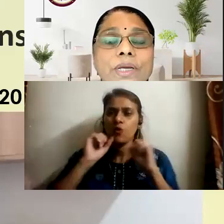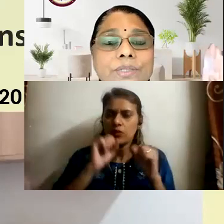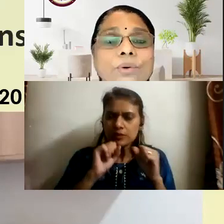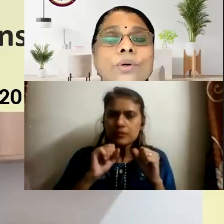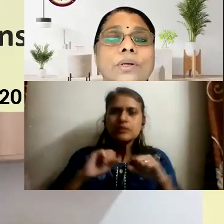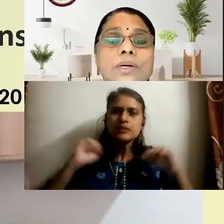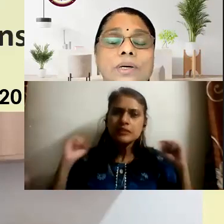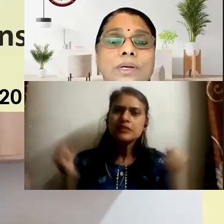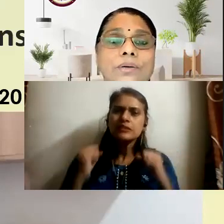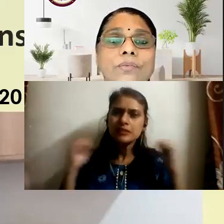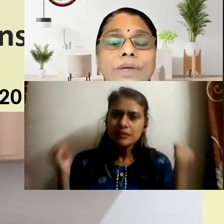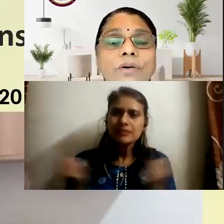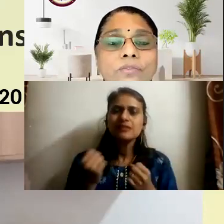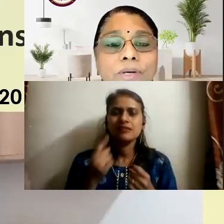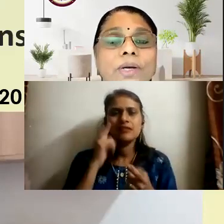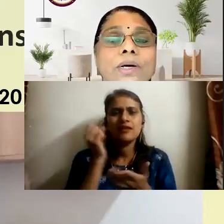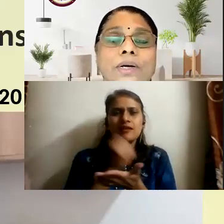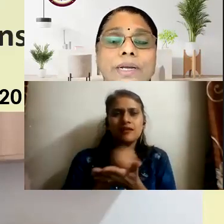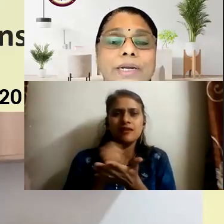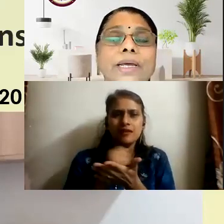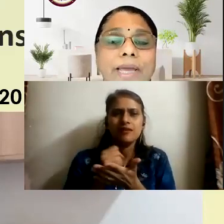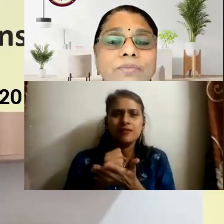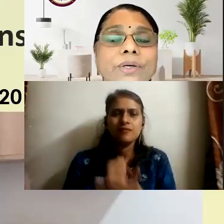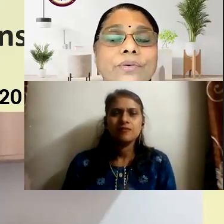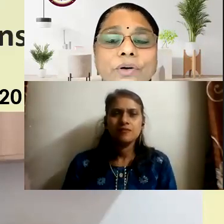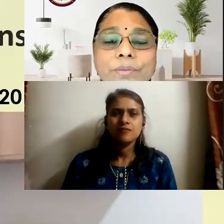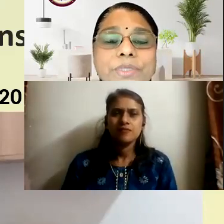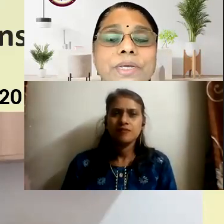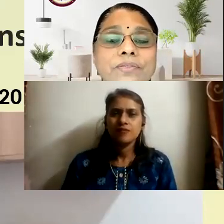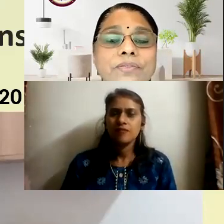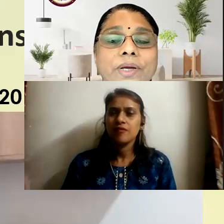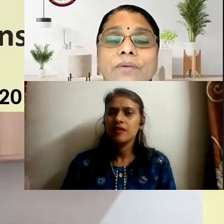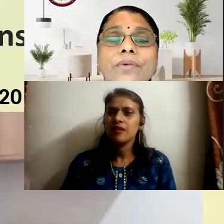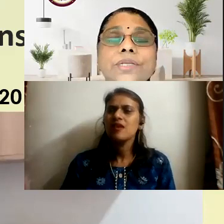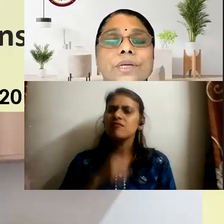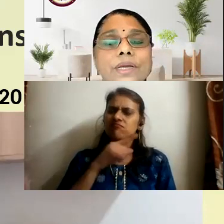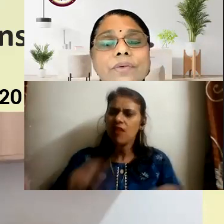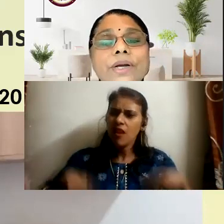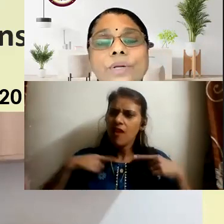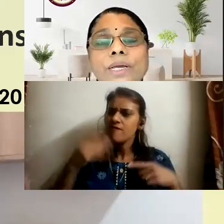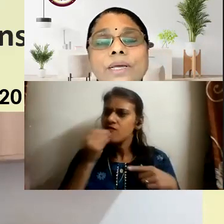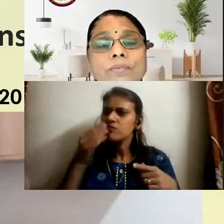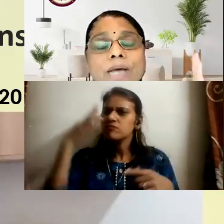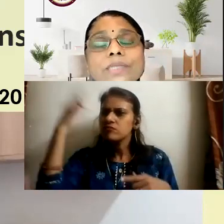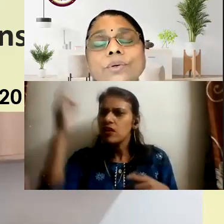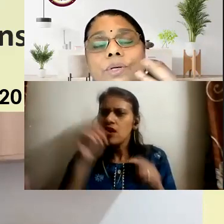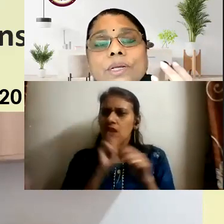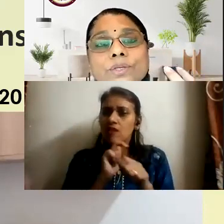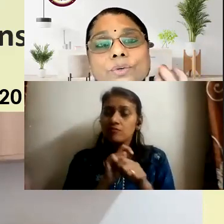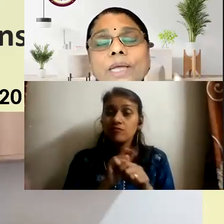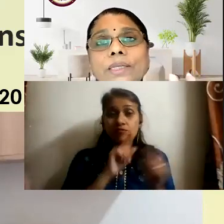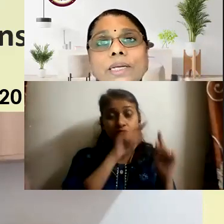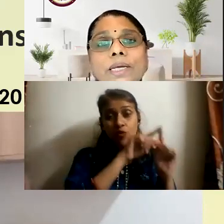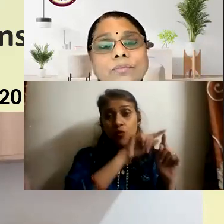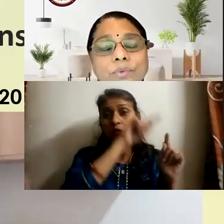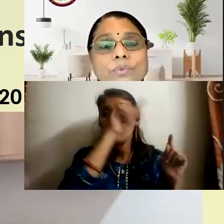सॉल्वड हिज ओन वे ऑफ क्रिएटिंग अ लाइवलीहुड फॉर हिमसेल्फ विच इवन टूडे. वहां से उन्होंने